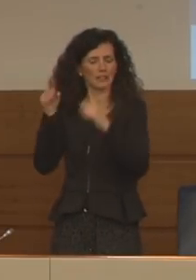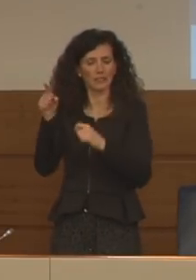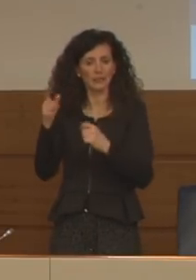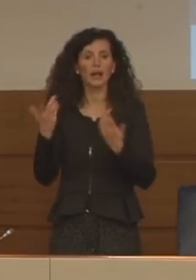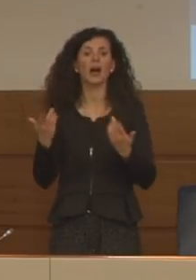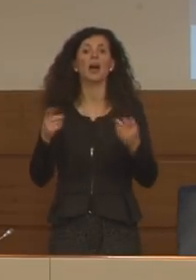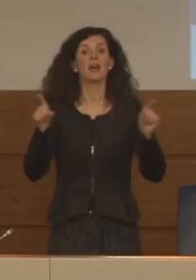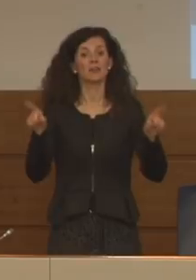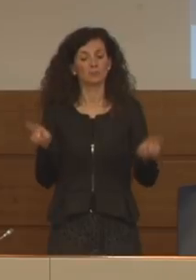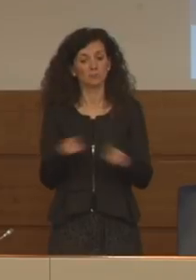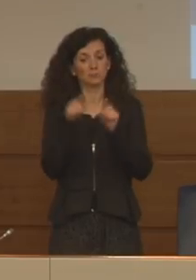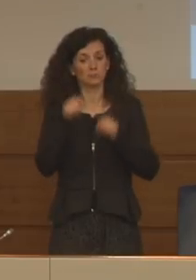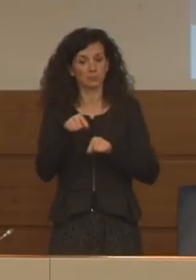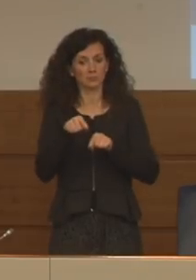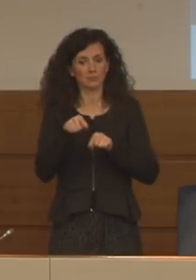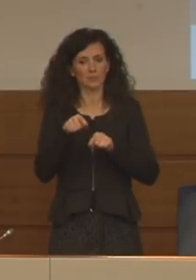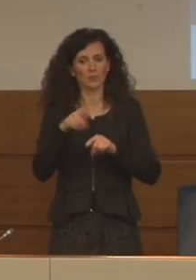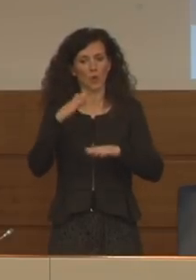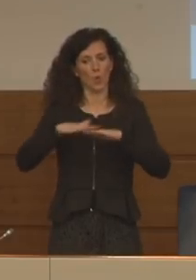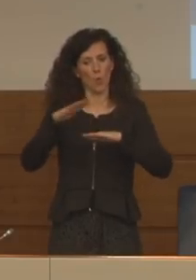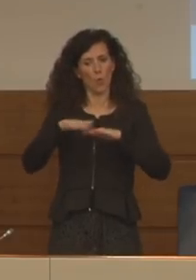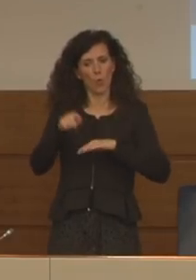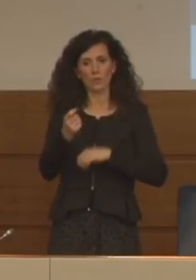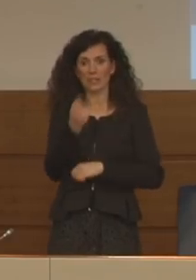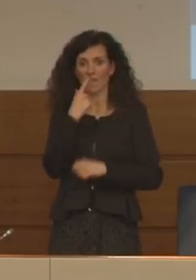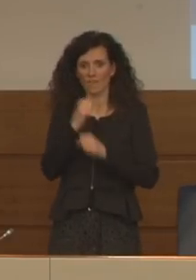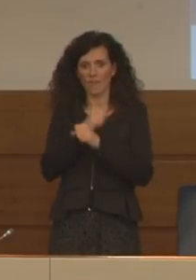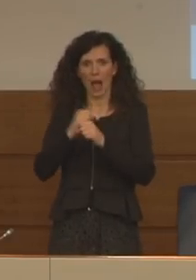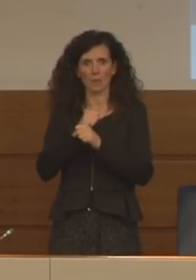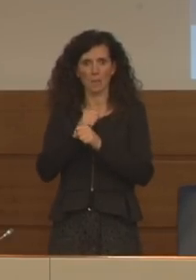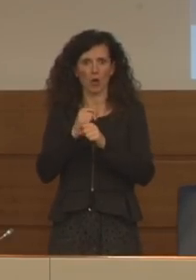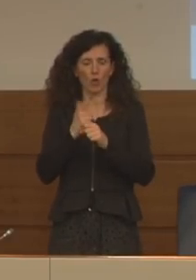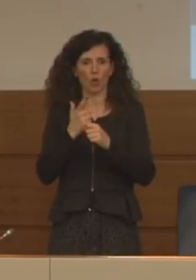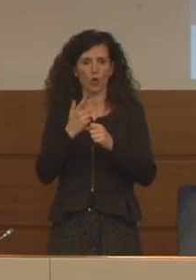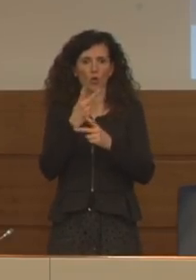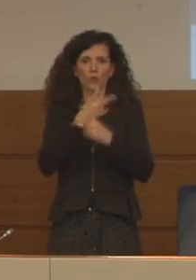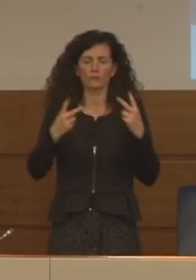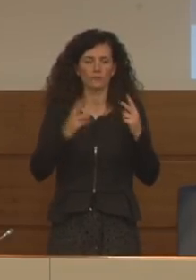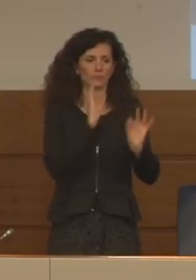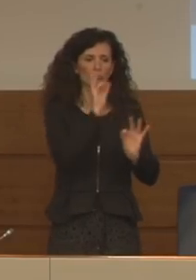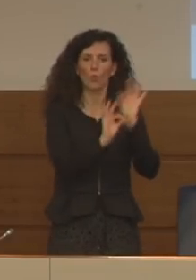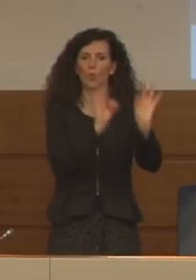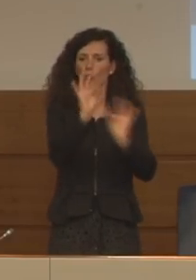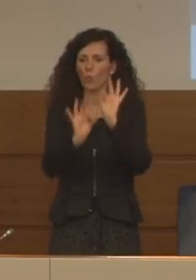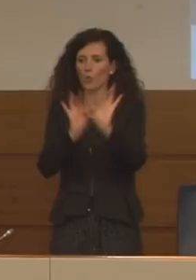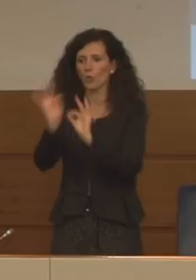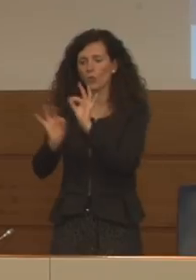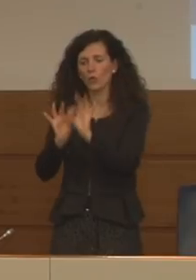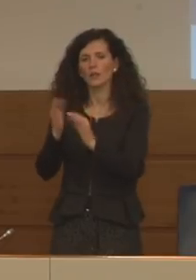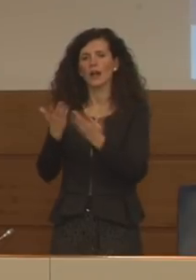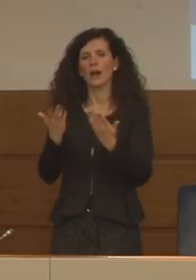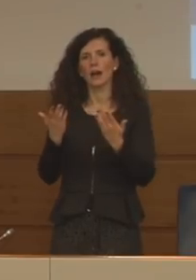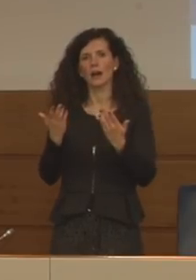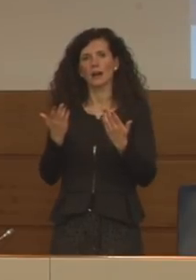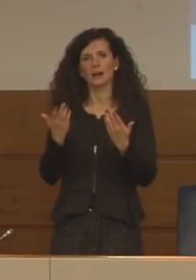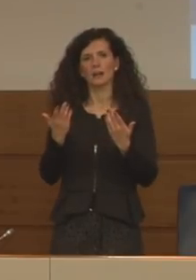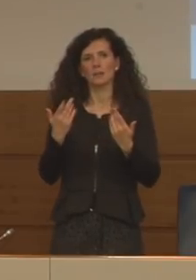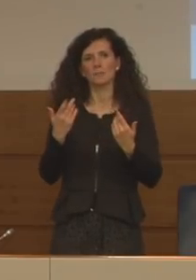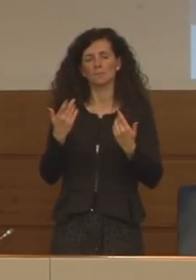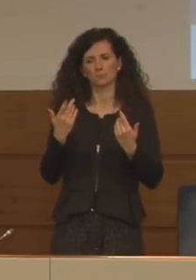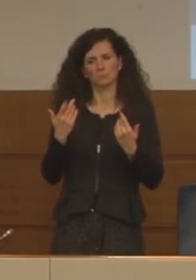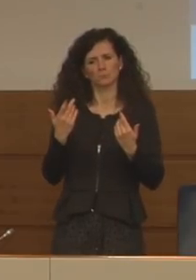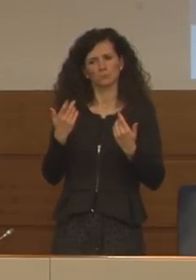a fronte di un utilizzo già così vasto e direi quasi atteso da un lato consolidato